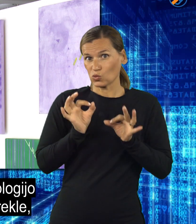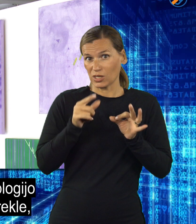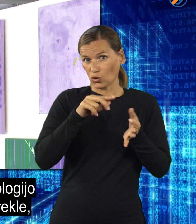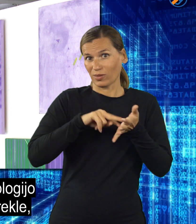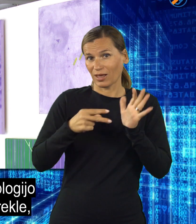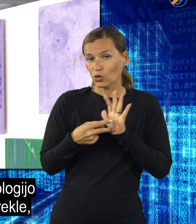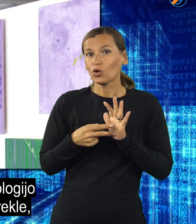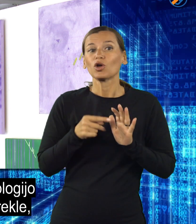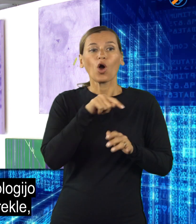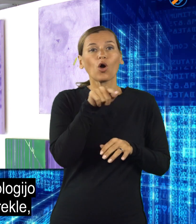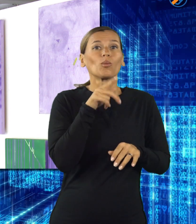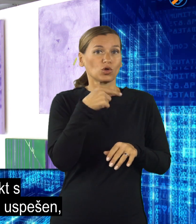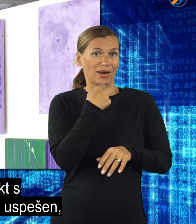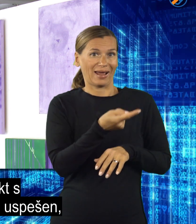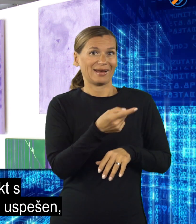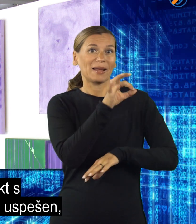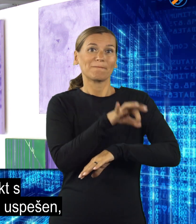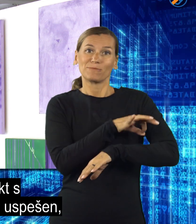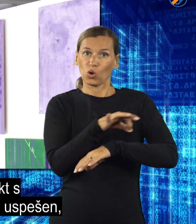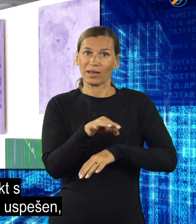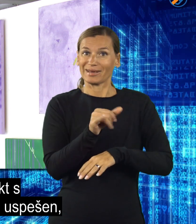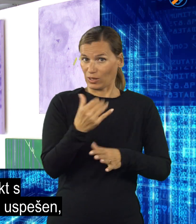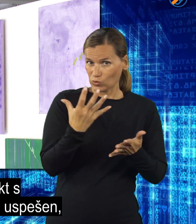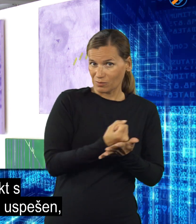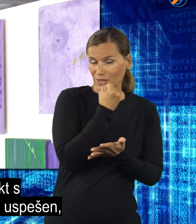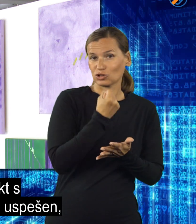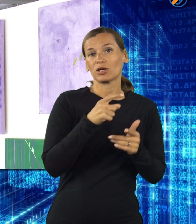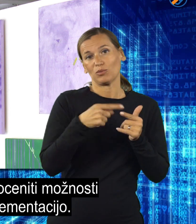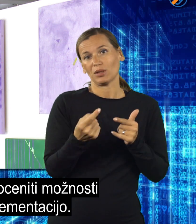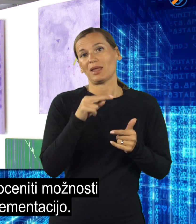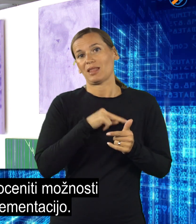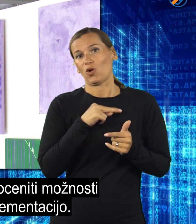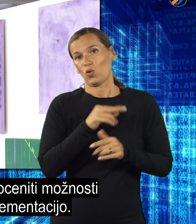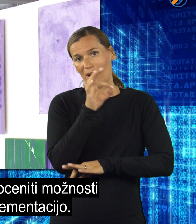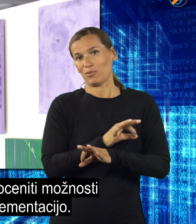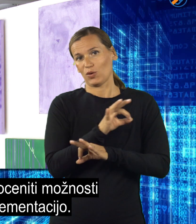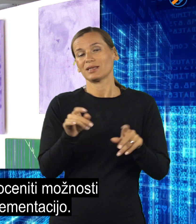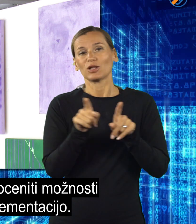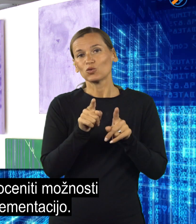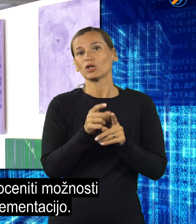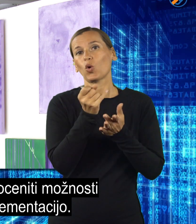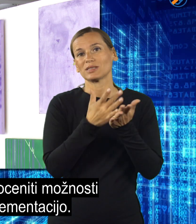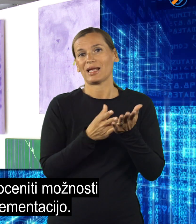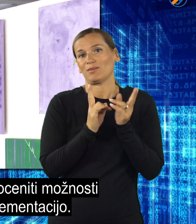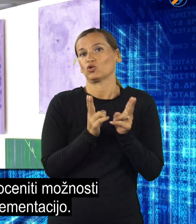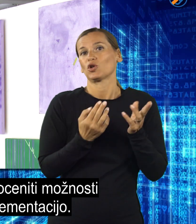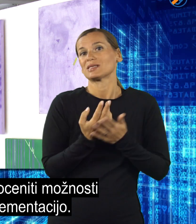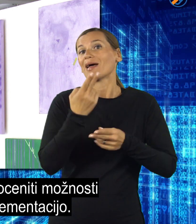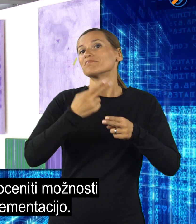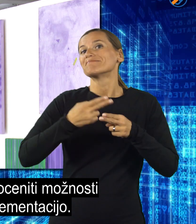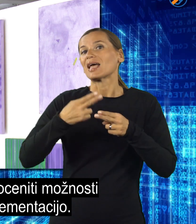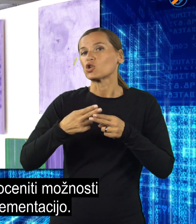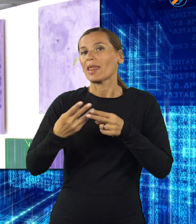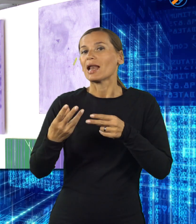preizkusile, rekle, da je projekt z tehničnega vidika uspešen, je naloga projekta tudi oceniti možnosti za